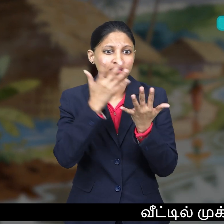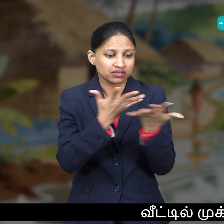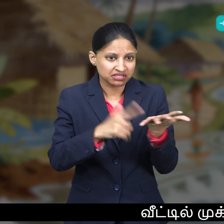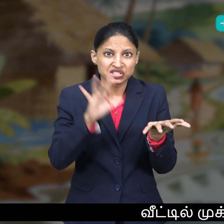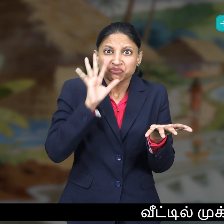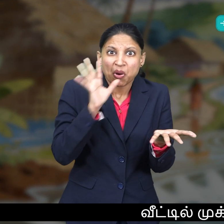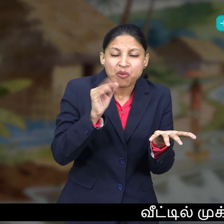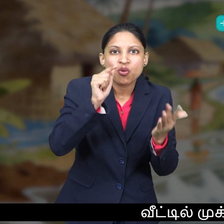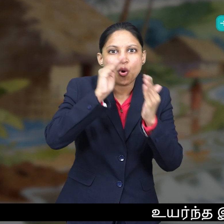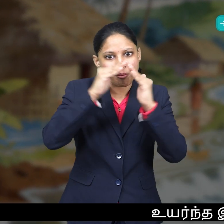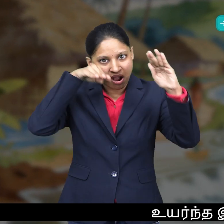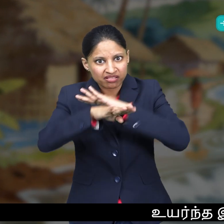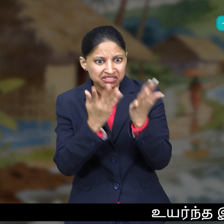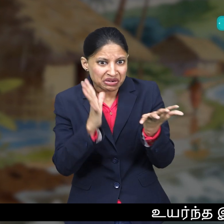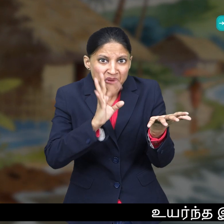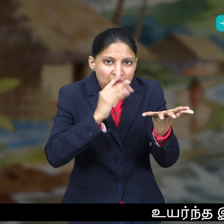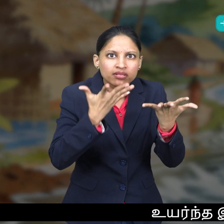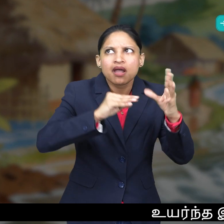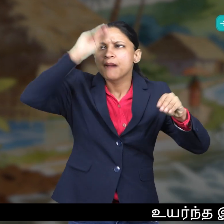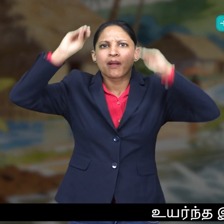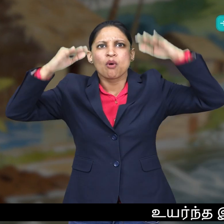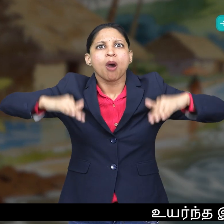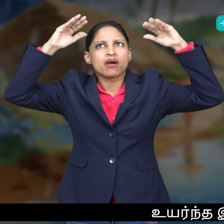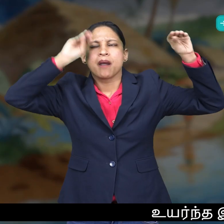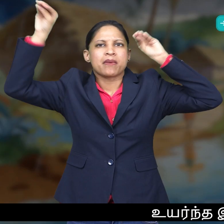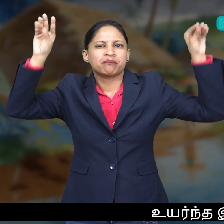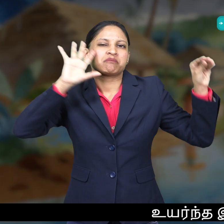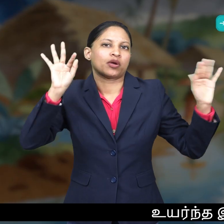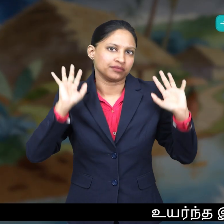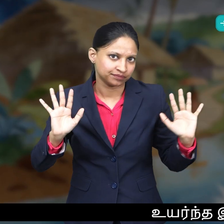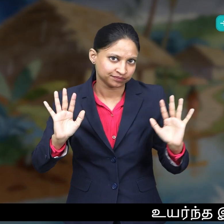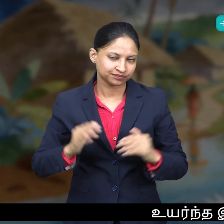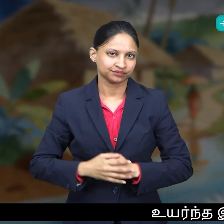வீட்டில் முக்கியமான பொருட்களை உயர்ந்த இடங்களில் வைக்கவும்.